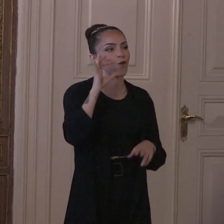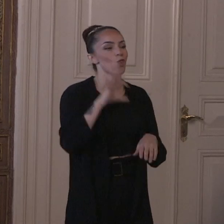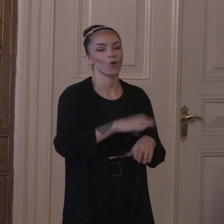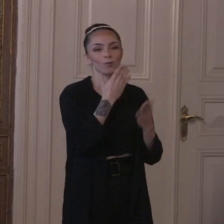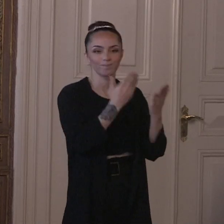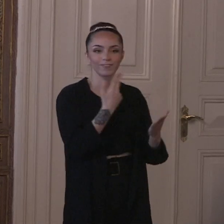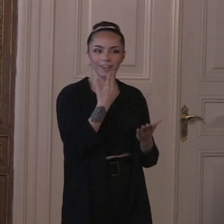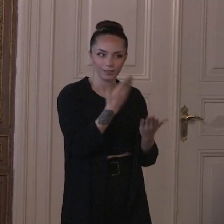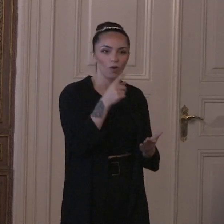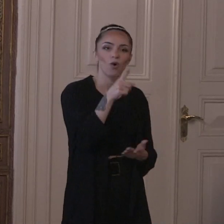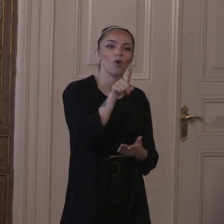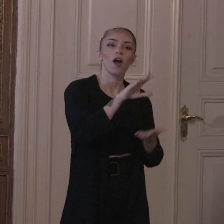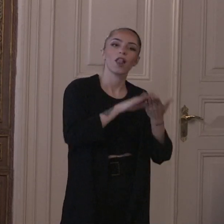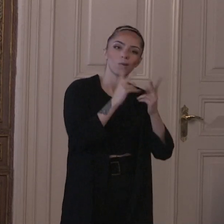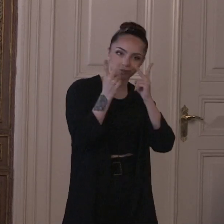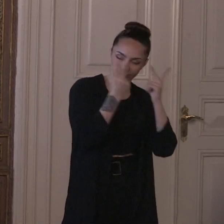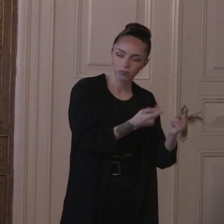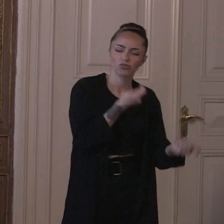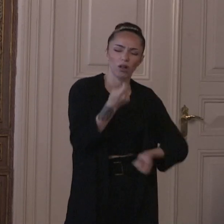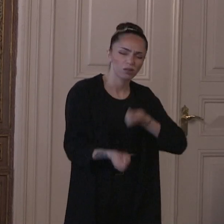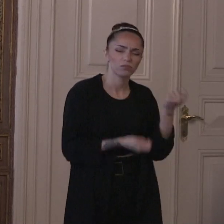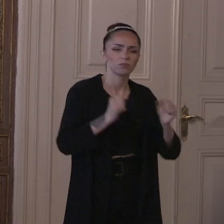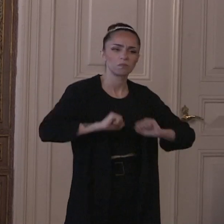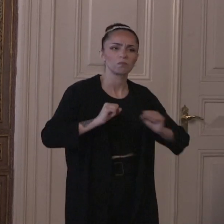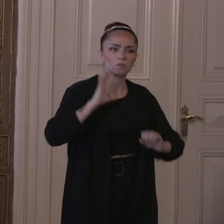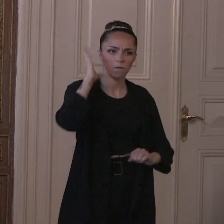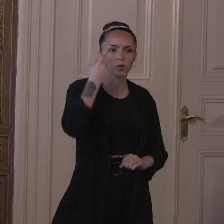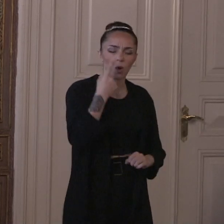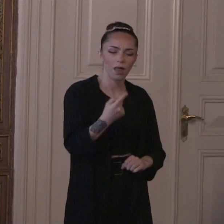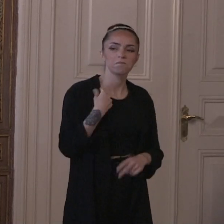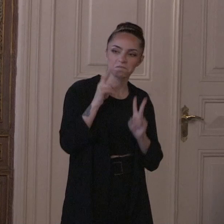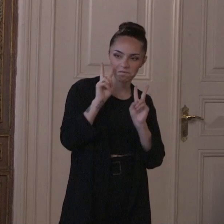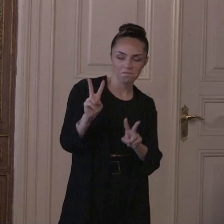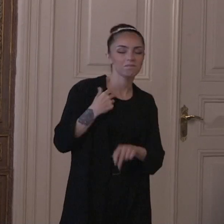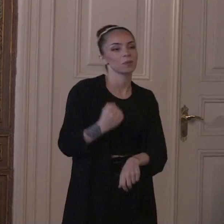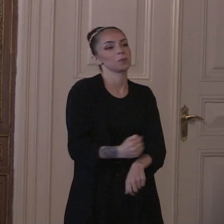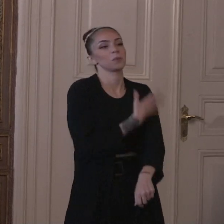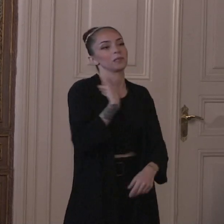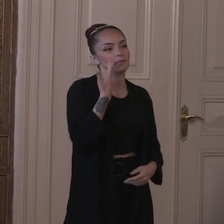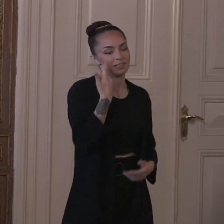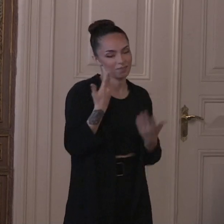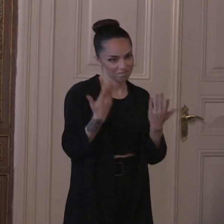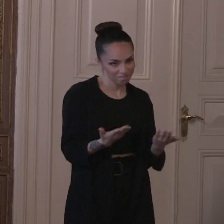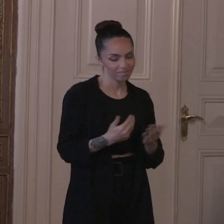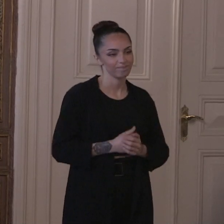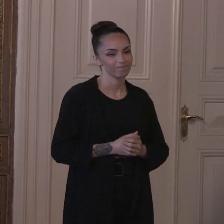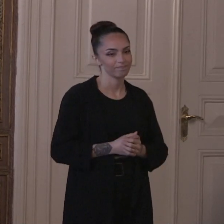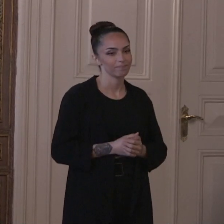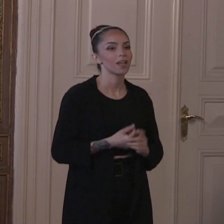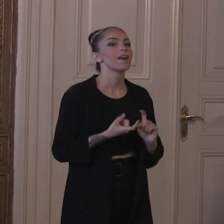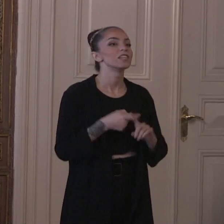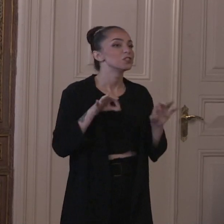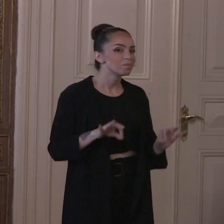ve arkadaşlarının özverili çalışmalarını gururla izliyorum. Ve